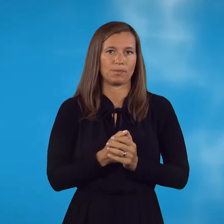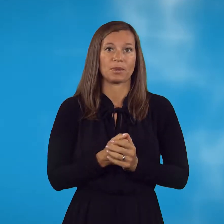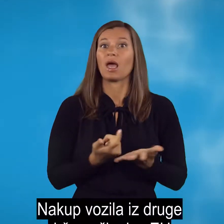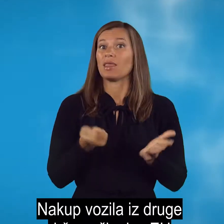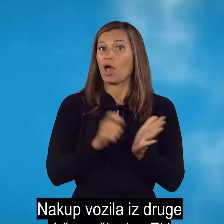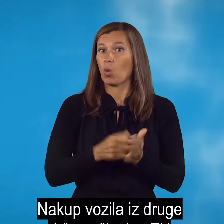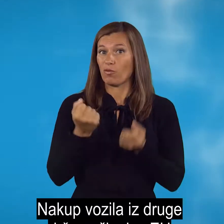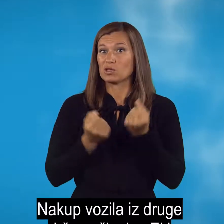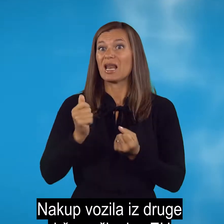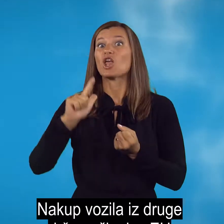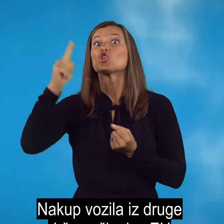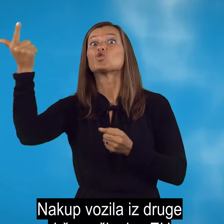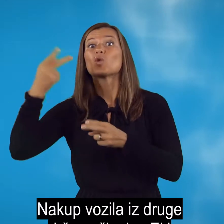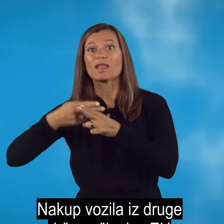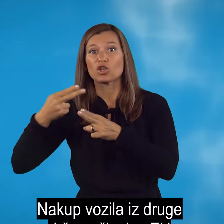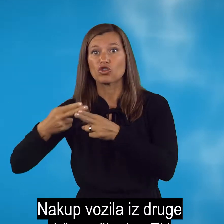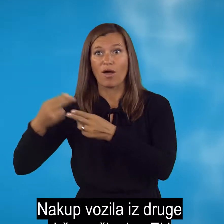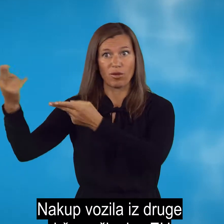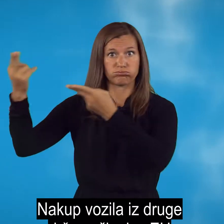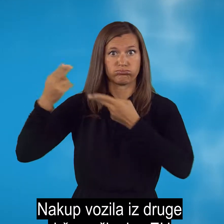Nakup vozila iz druge države članice EU.